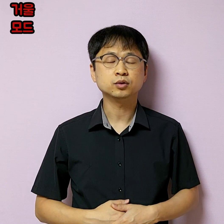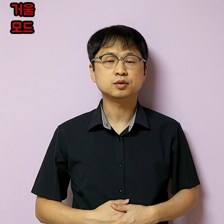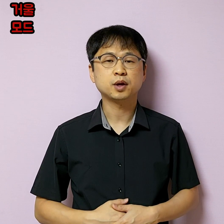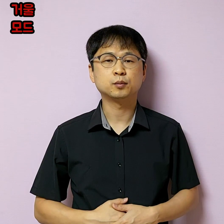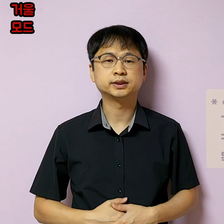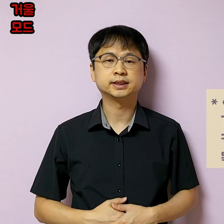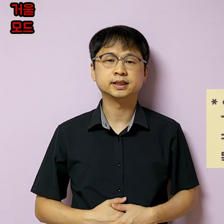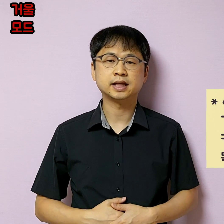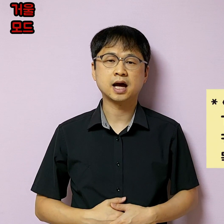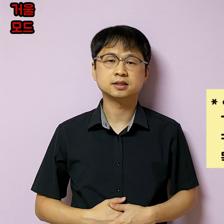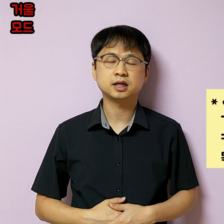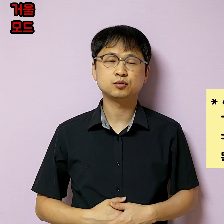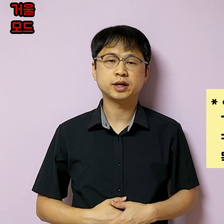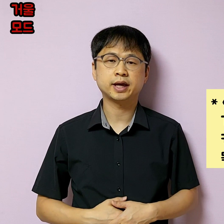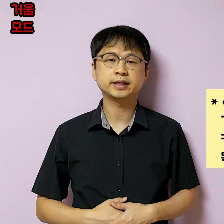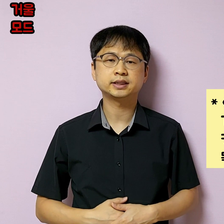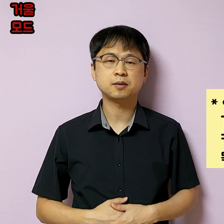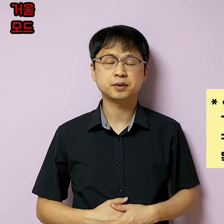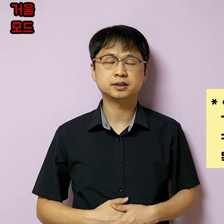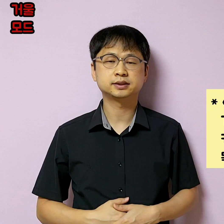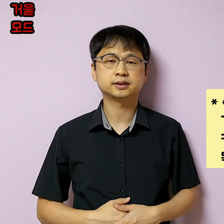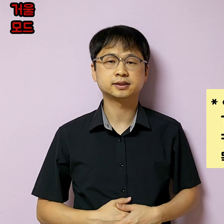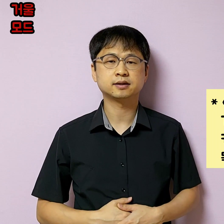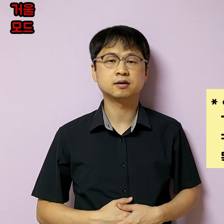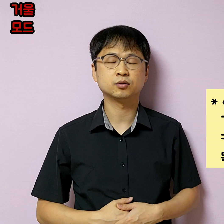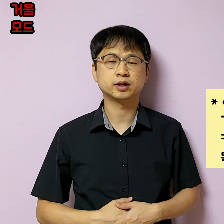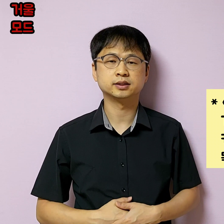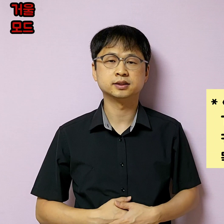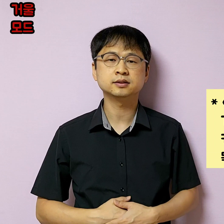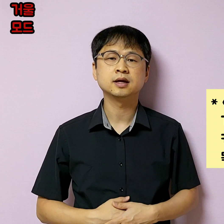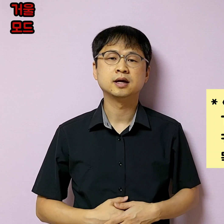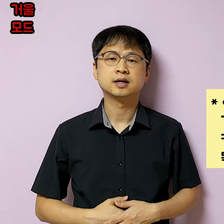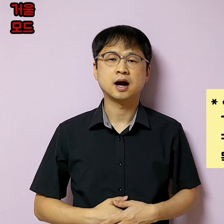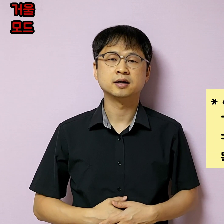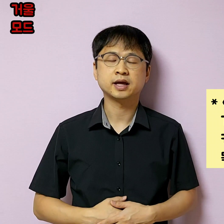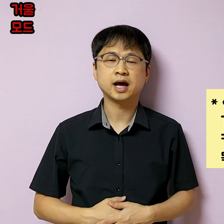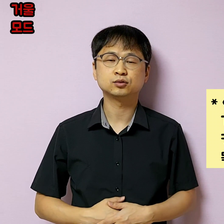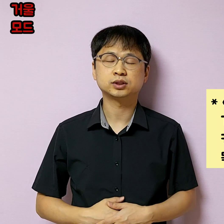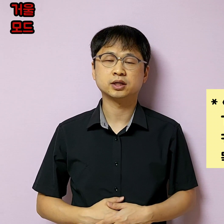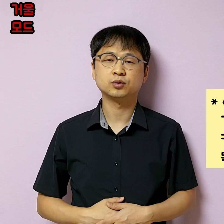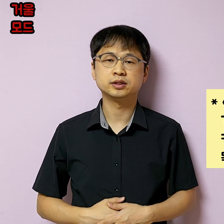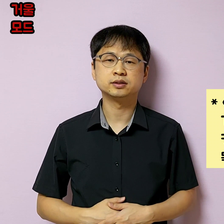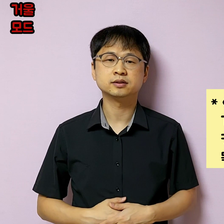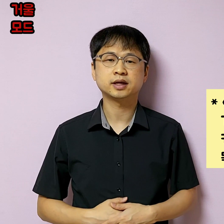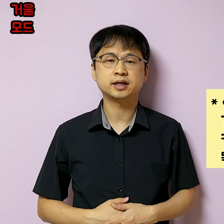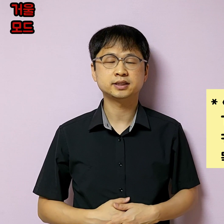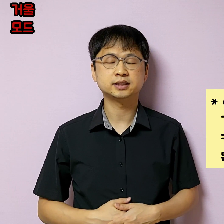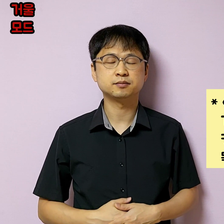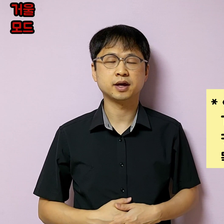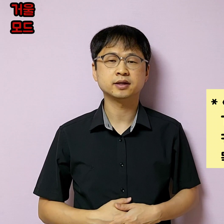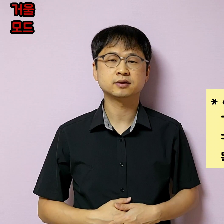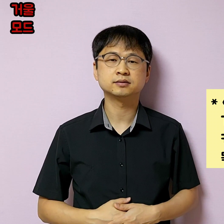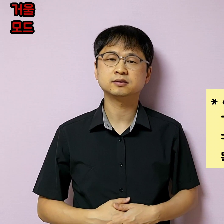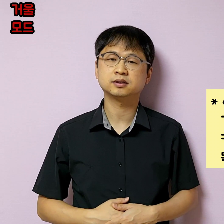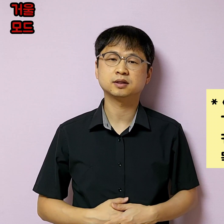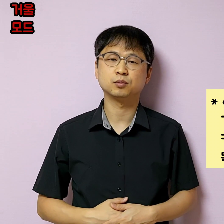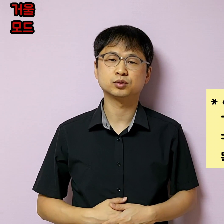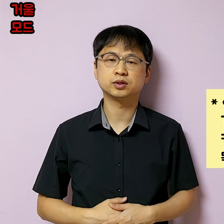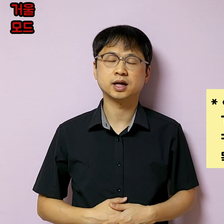오늘 배워보신 나 그댈 위해 시 한 편을 쓰겠어 노래는 가을에 아주 잘 어울리는 케이씨님의 서정적인